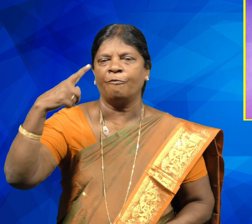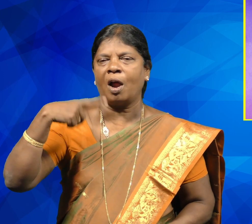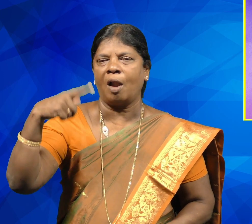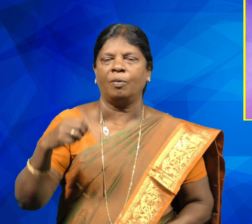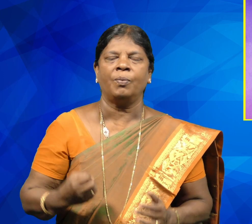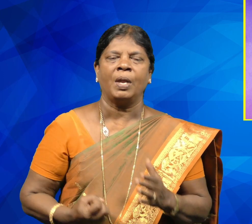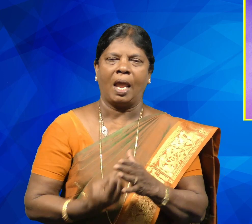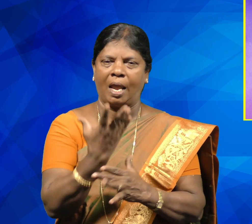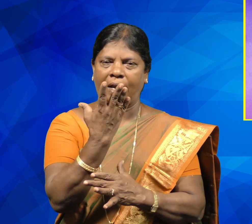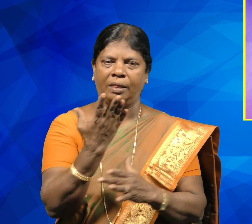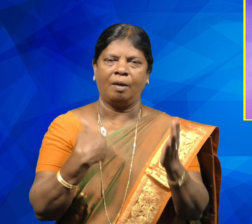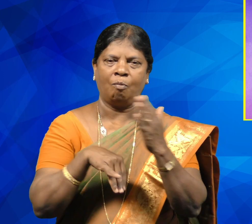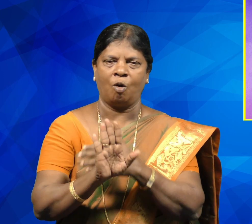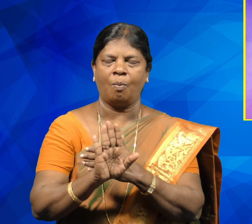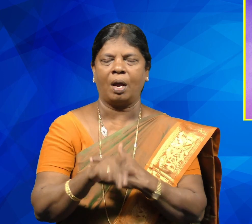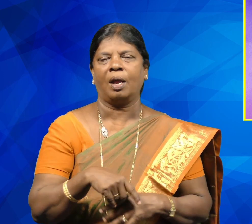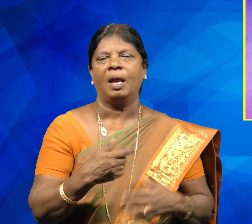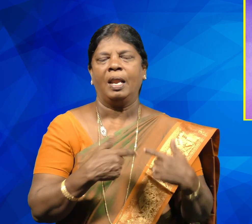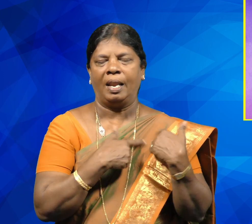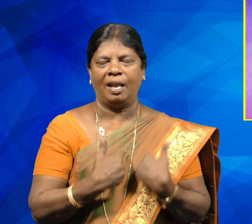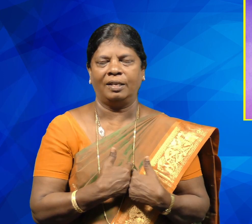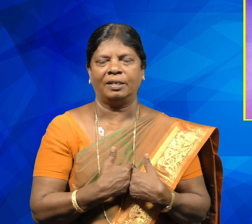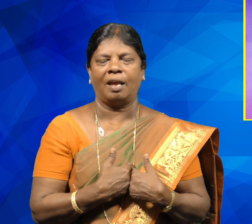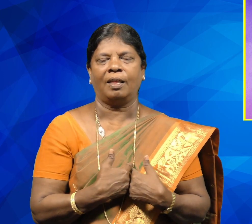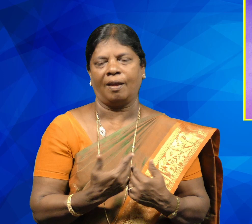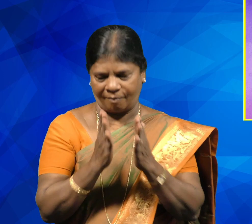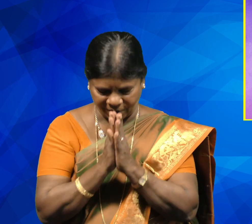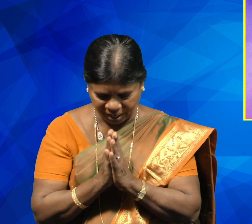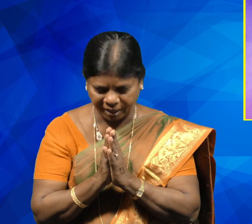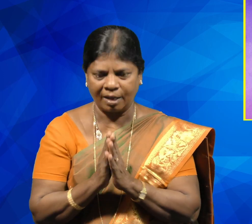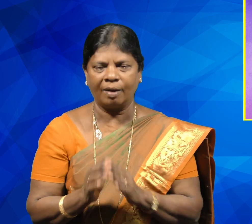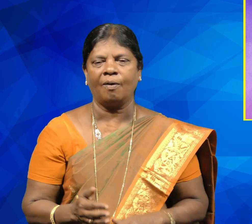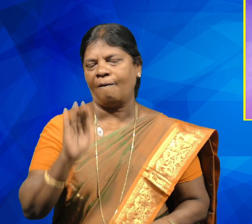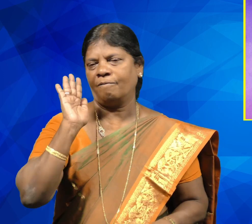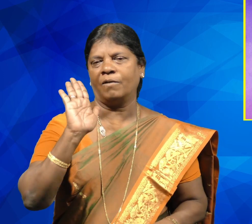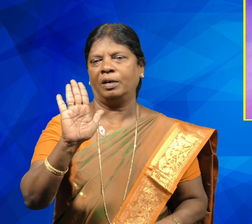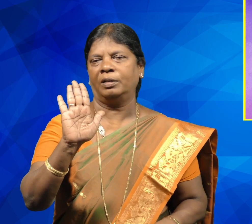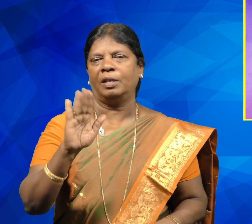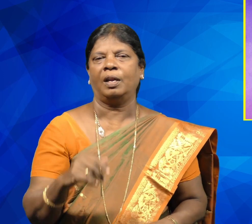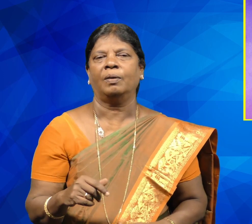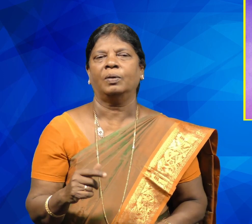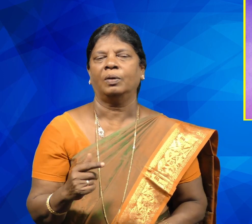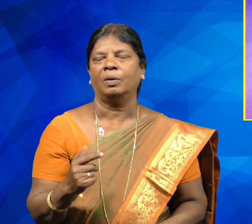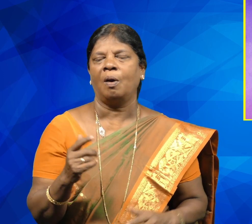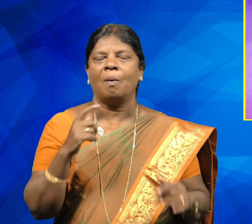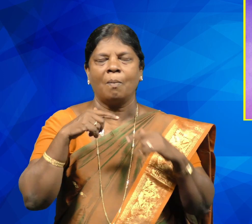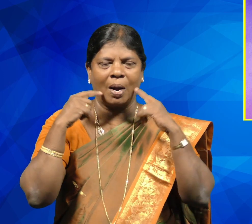ஒளியும் வாழ்வும் இயக்கம் சார்பாக எங்களது நெஞ்சார்ந்த வணக்கத்தையும்